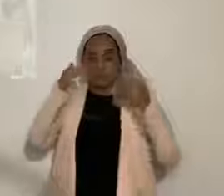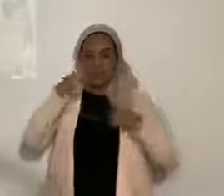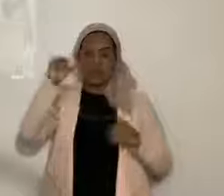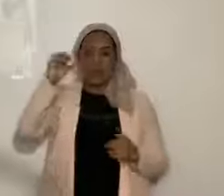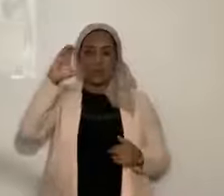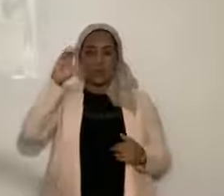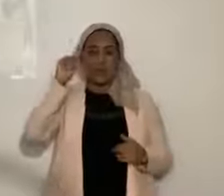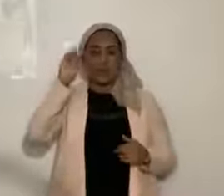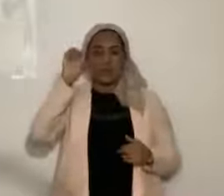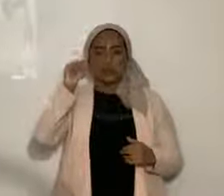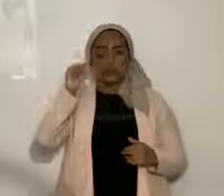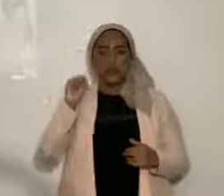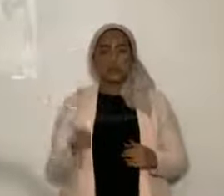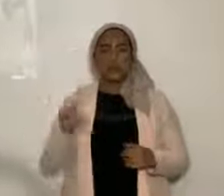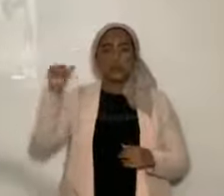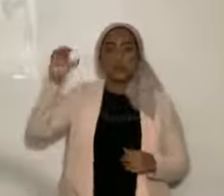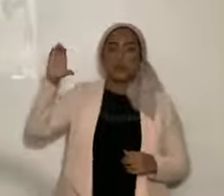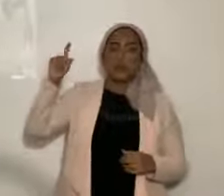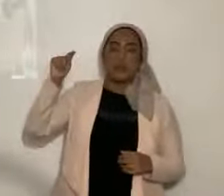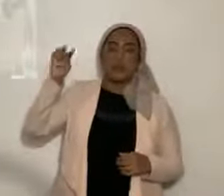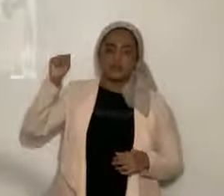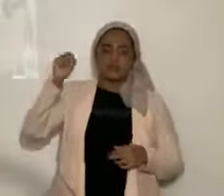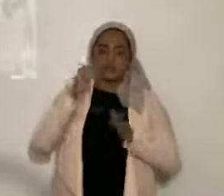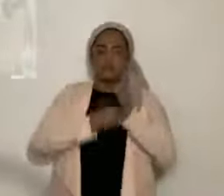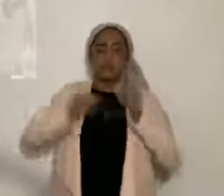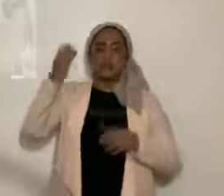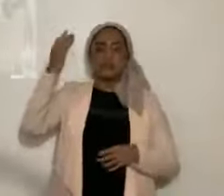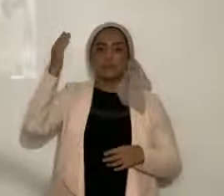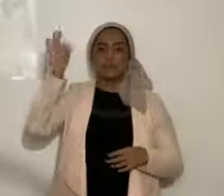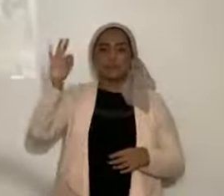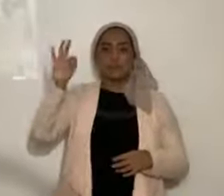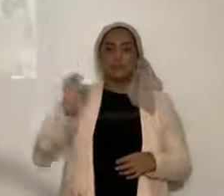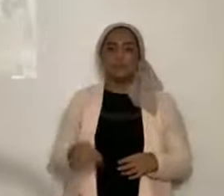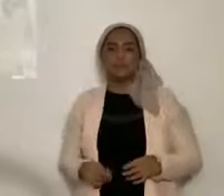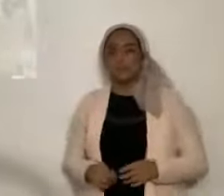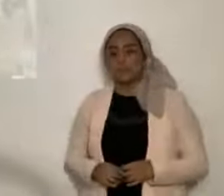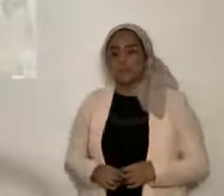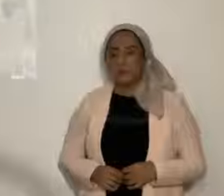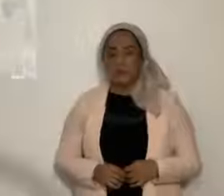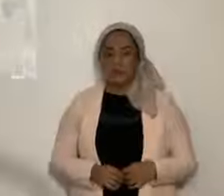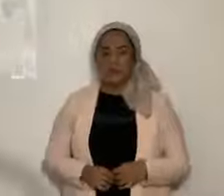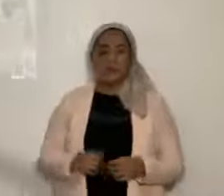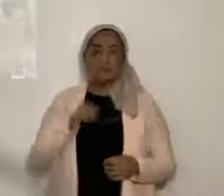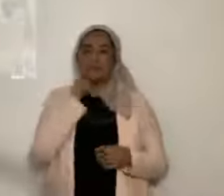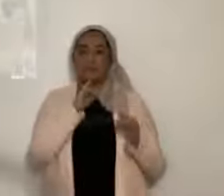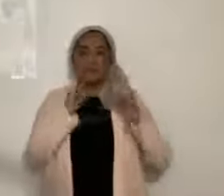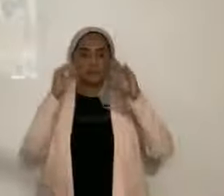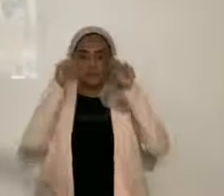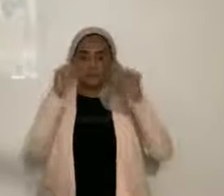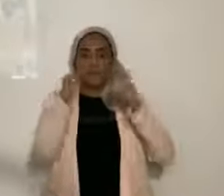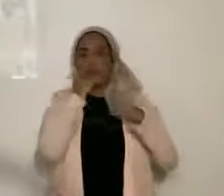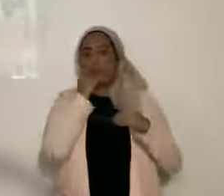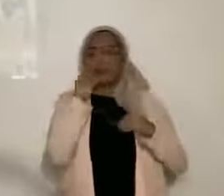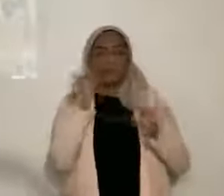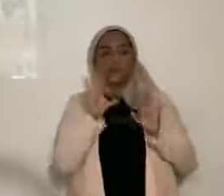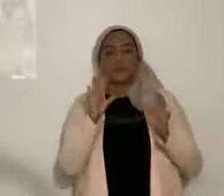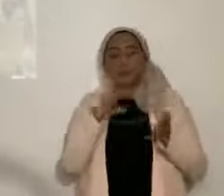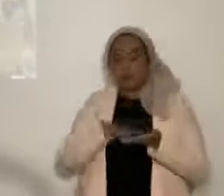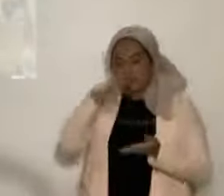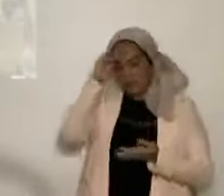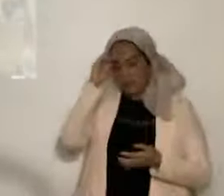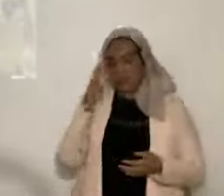A ver, Hechos 9. Hechos 9. No es como te lo han enseñado mal, no. Vamos a